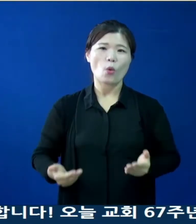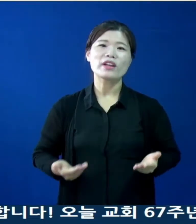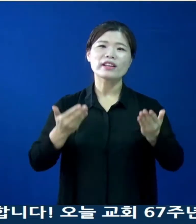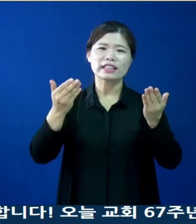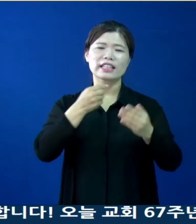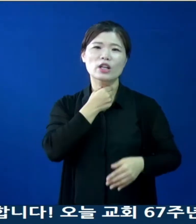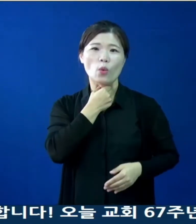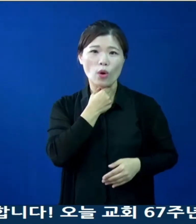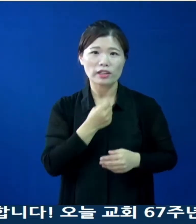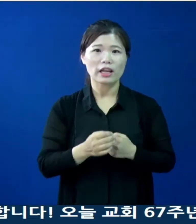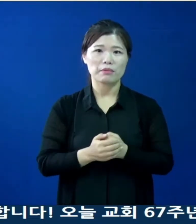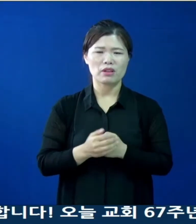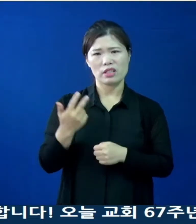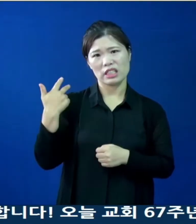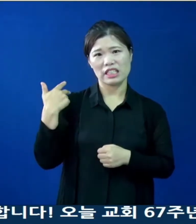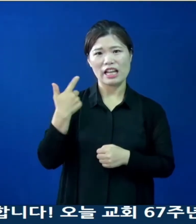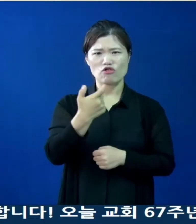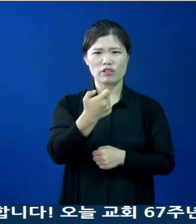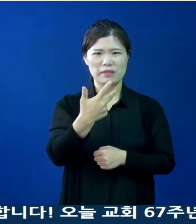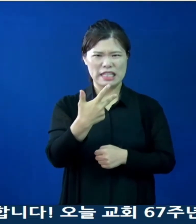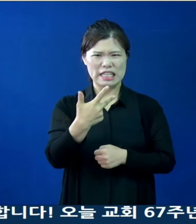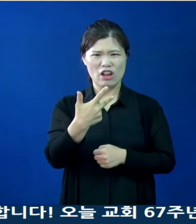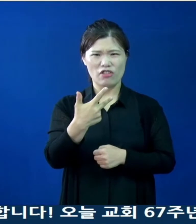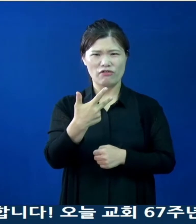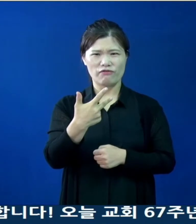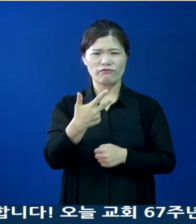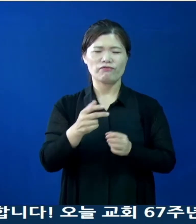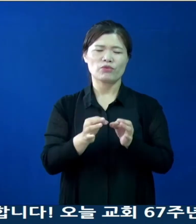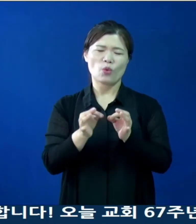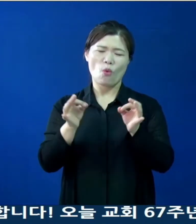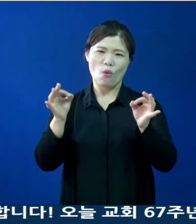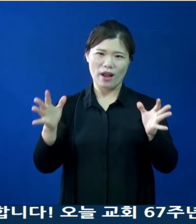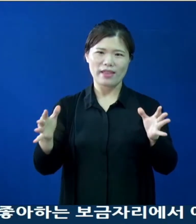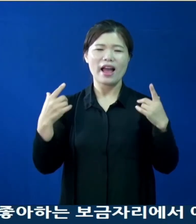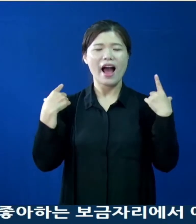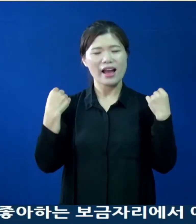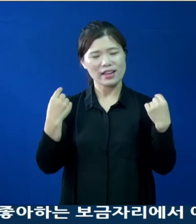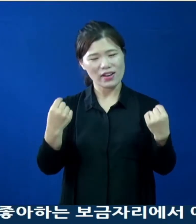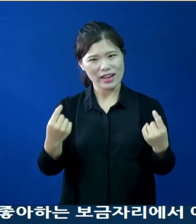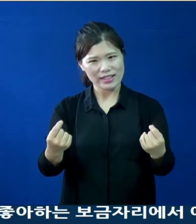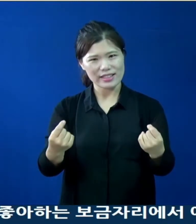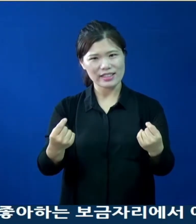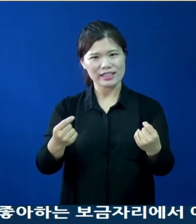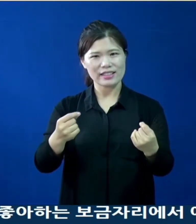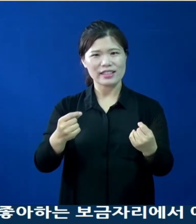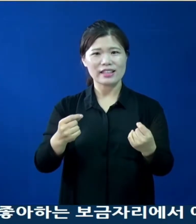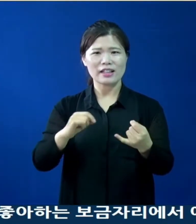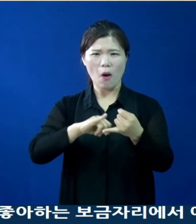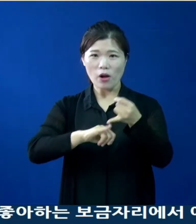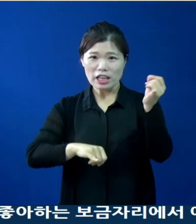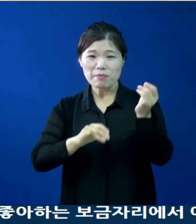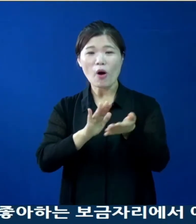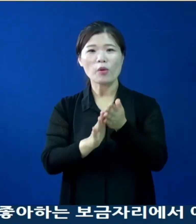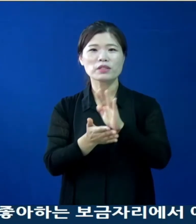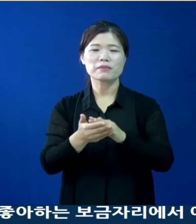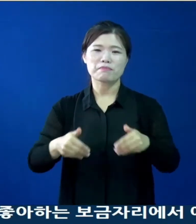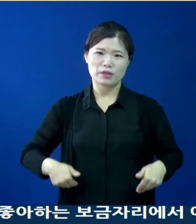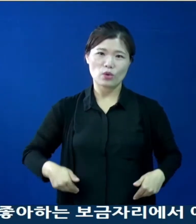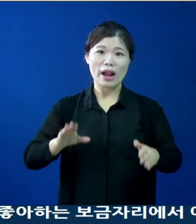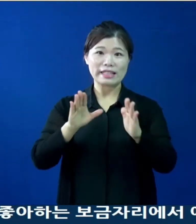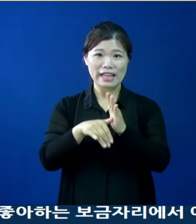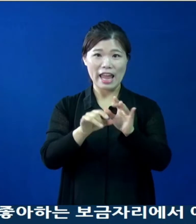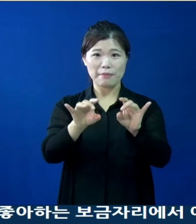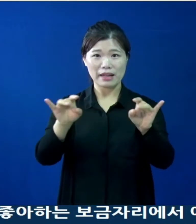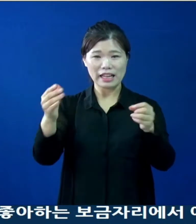소망하며, 지난 67년 동안 한결같이 어김없이 필요할 때마다 은혜를